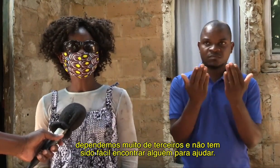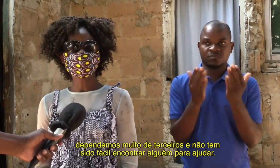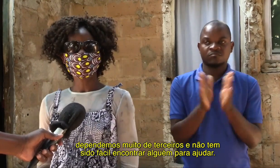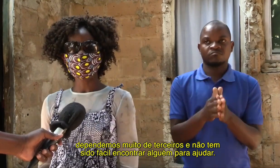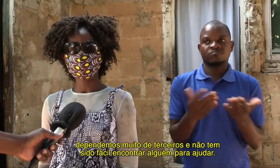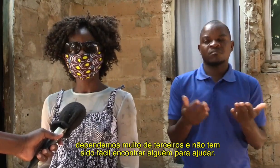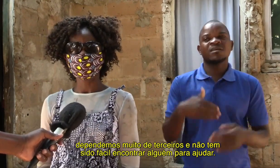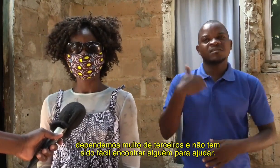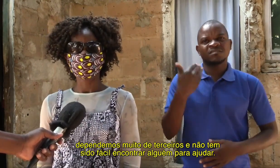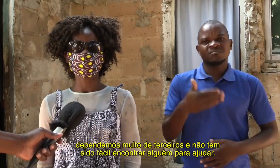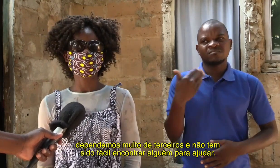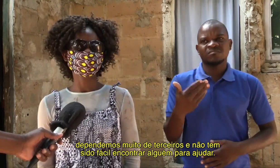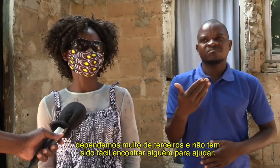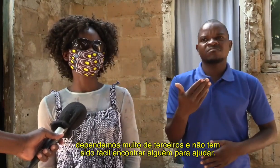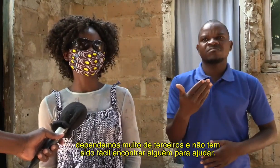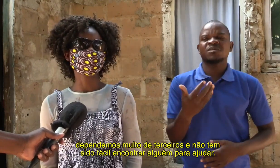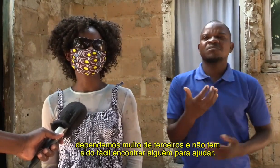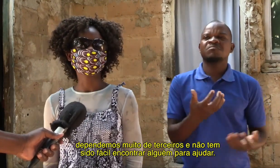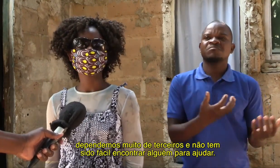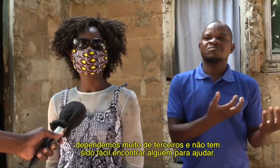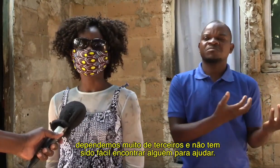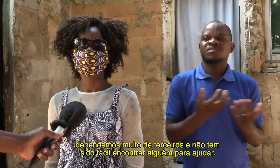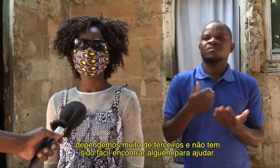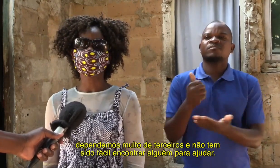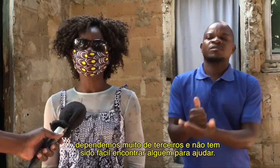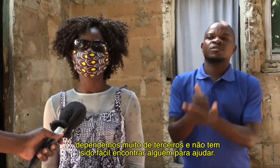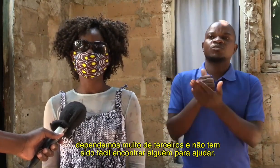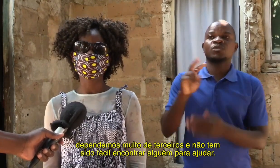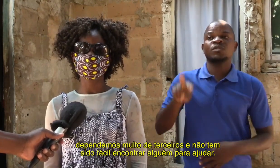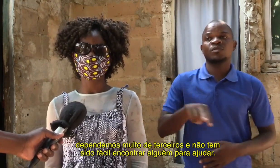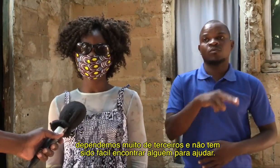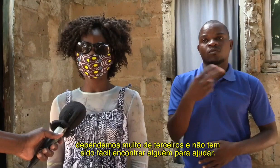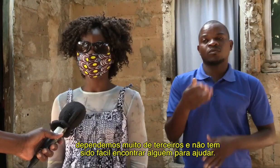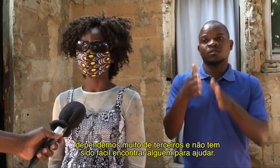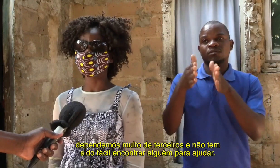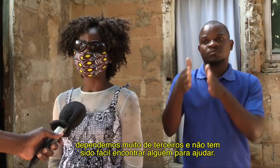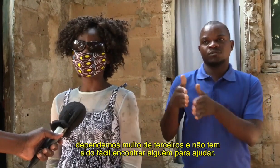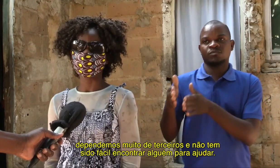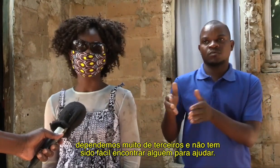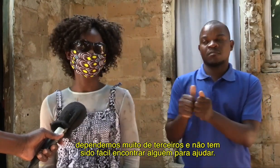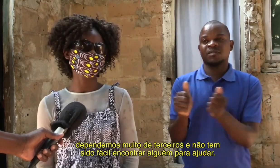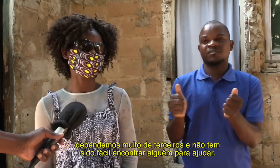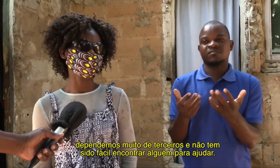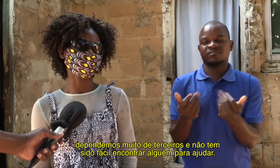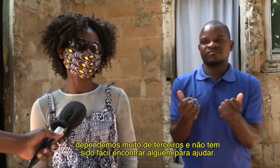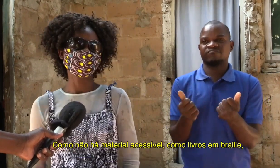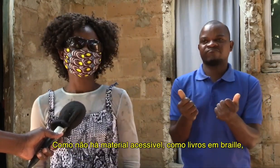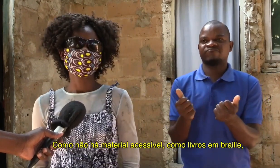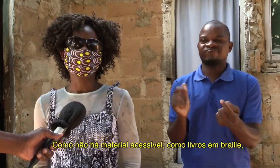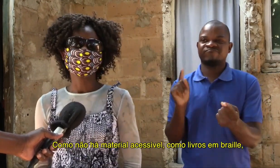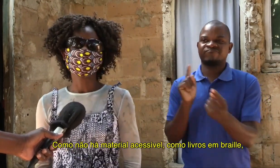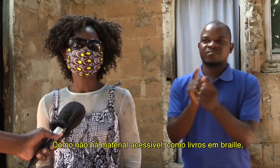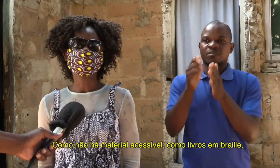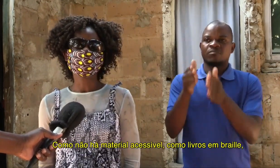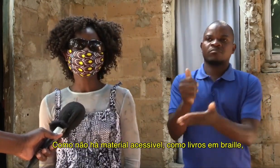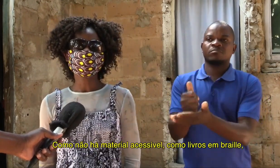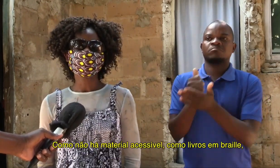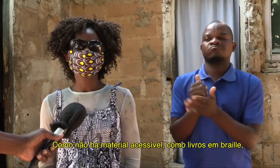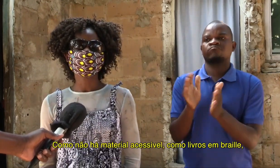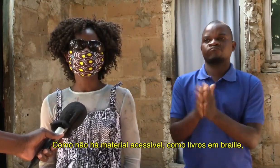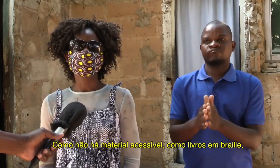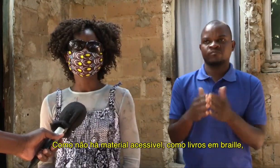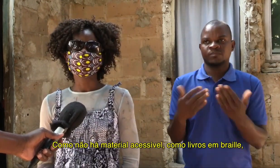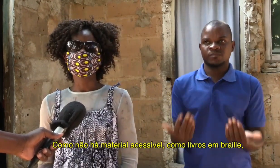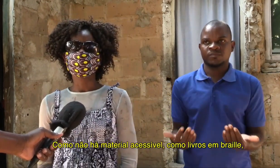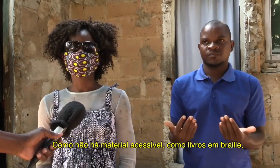Dependemos mais de terceiros. Não tem sido fácil de encontrar alguém para ajudar. Porque não tem